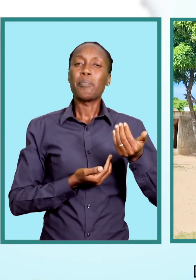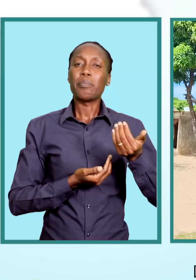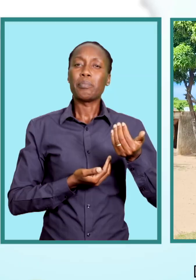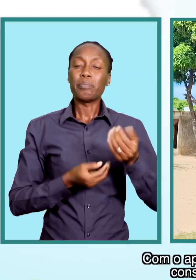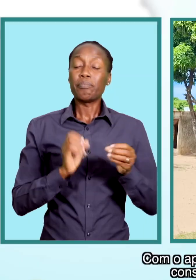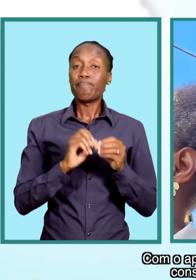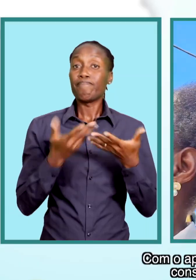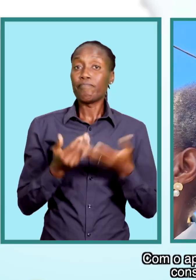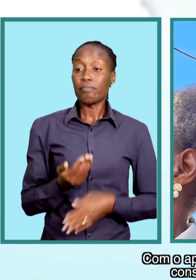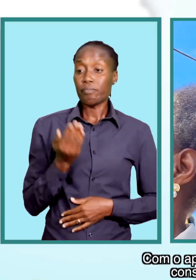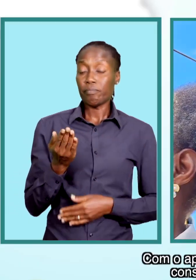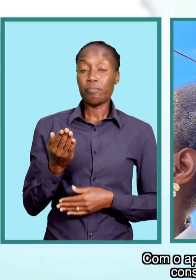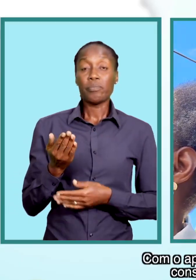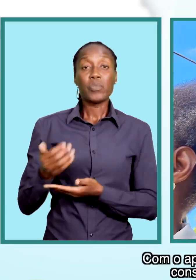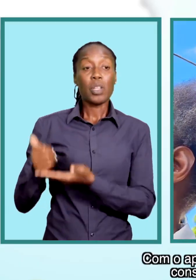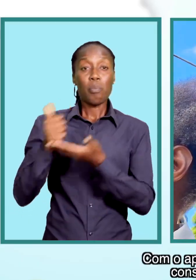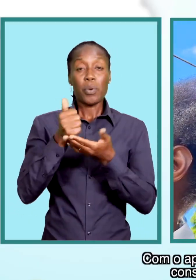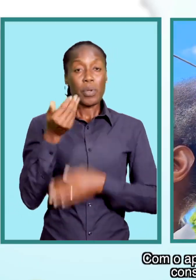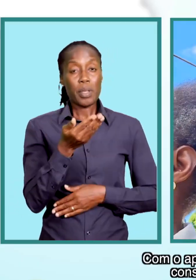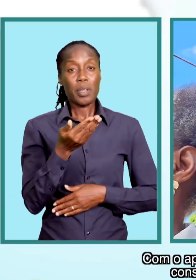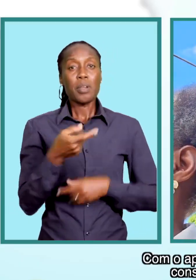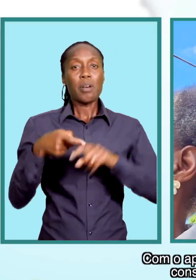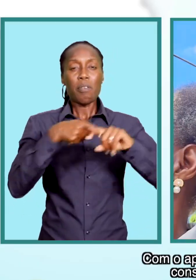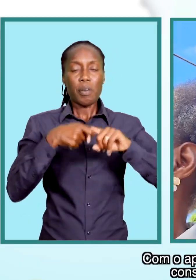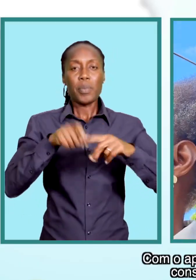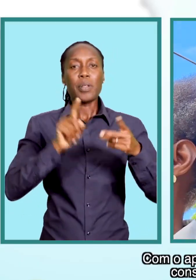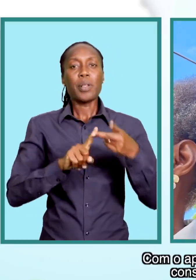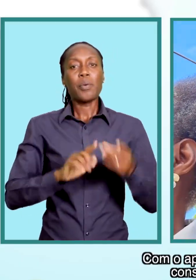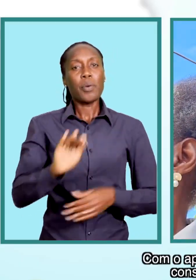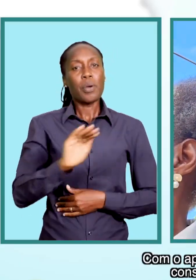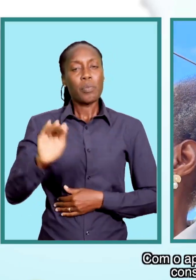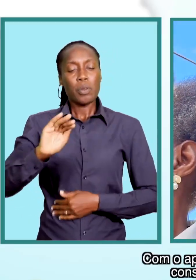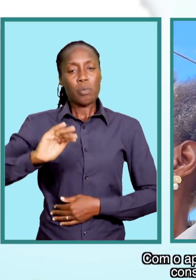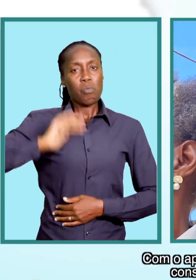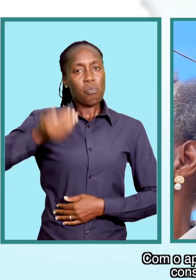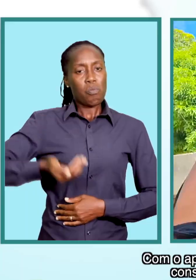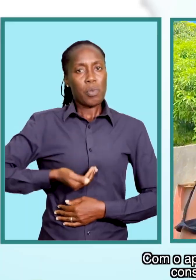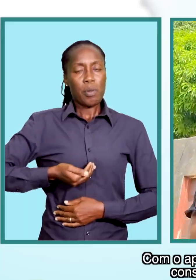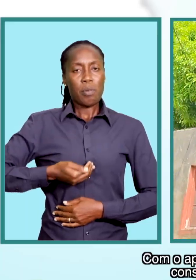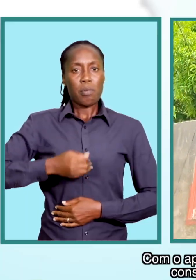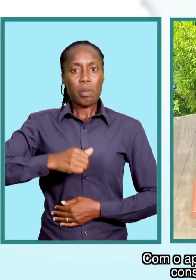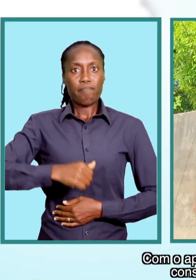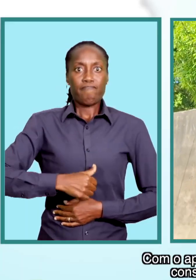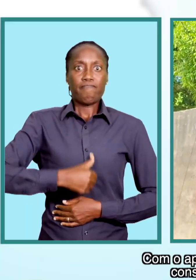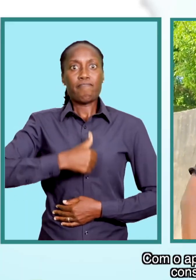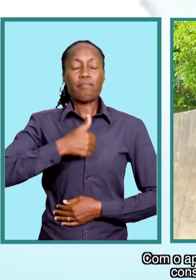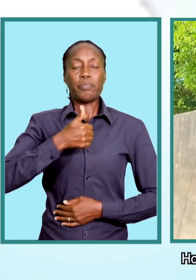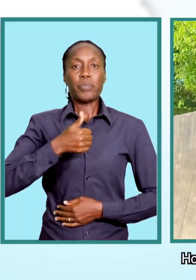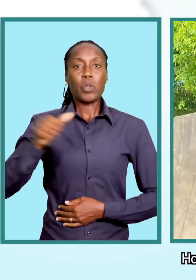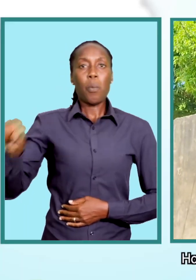não bastasse. Com o apoio familiar e da comunidade, Samira conseguiu superar a fase mais